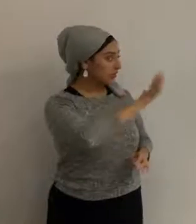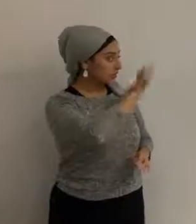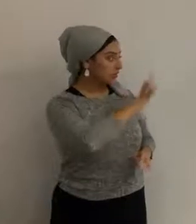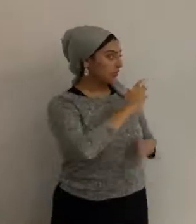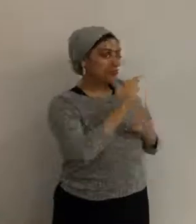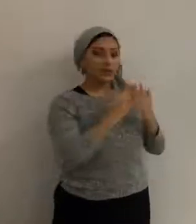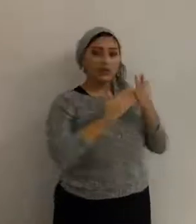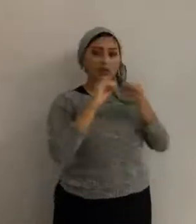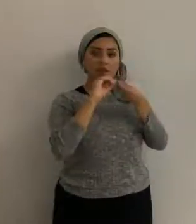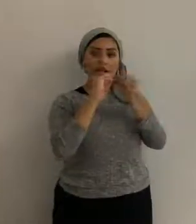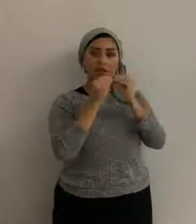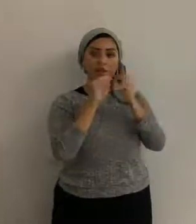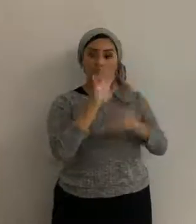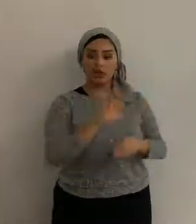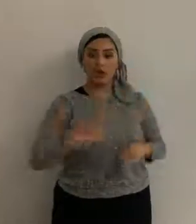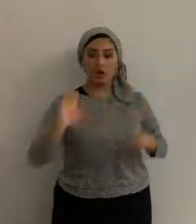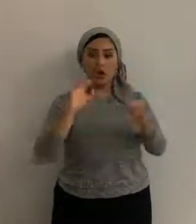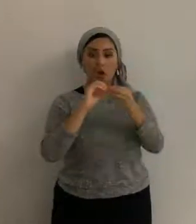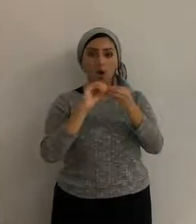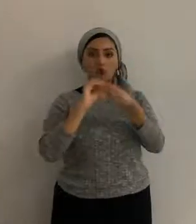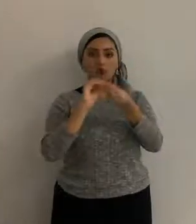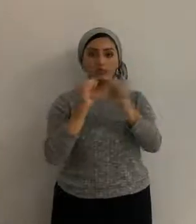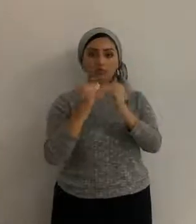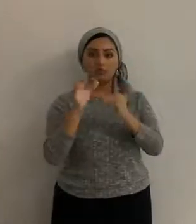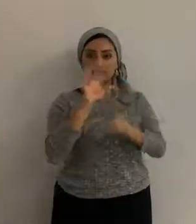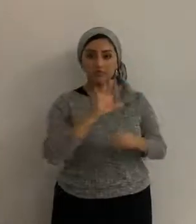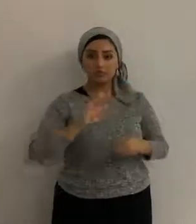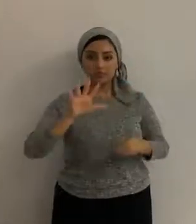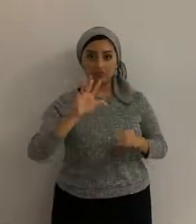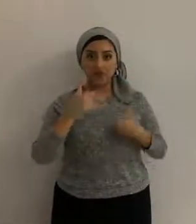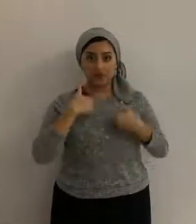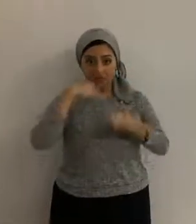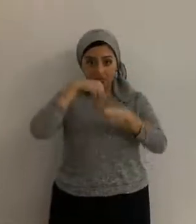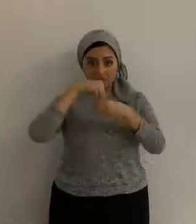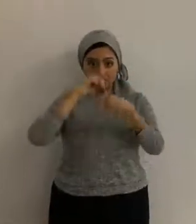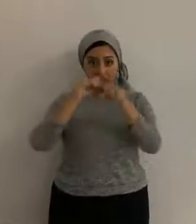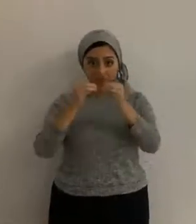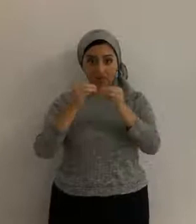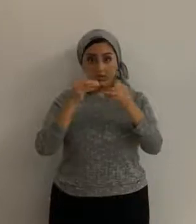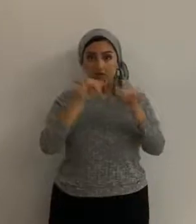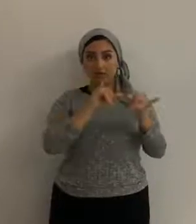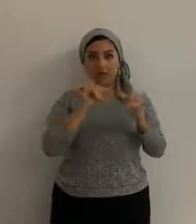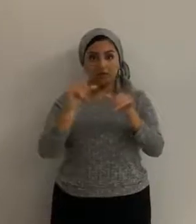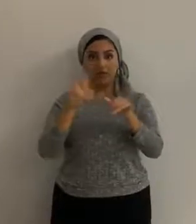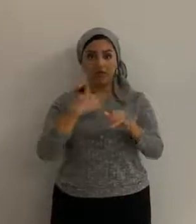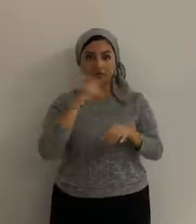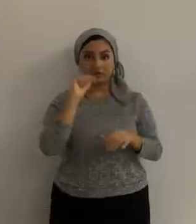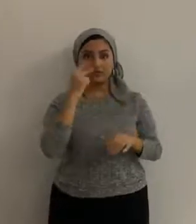coordenadas geográficas. Aquí estas coordenadas geográficas corresponden a este puntito que está aquí,